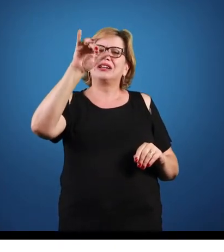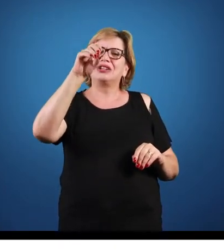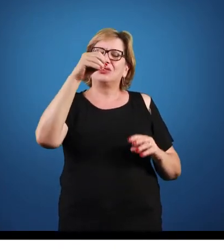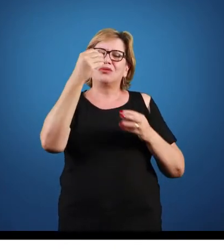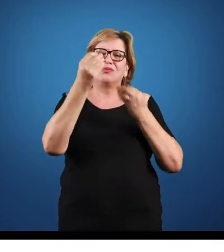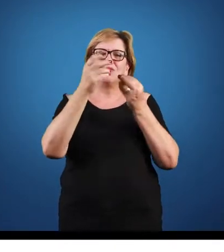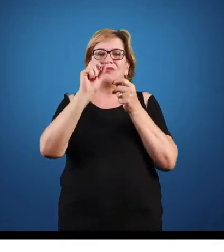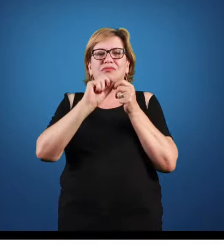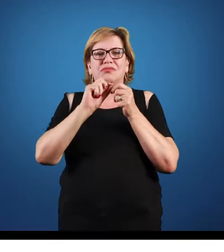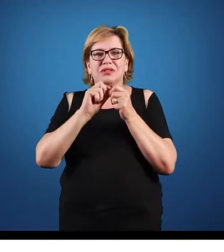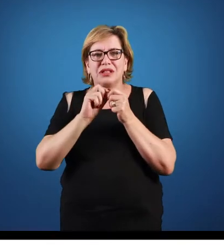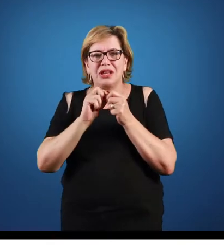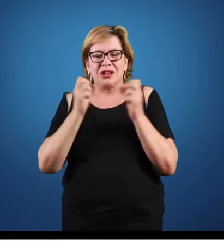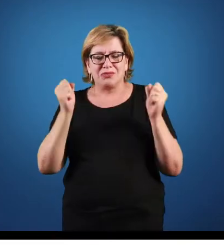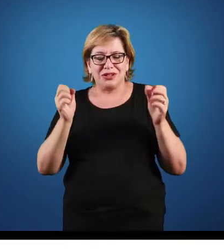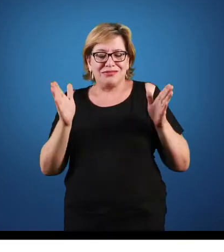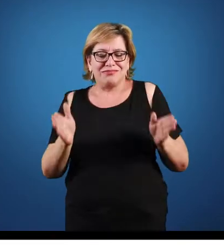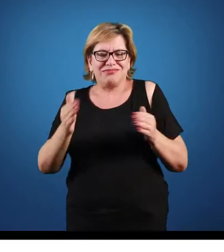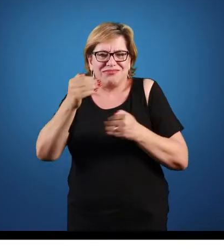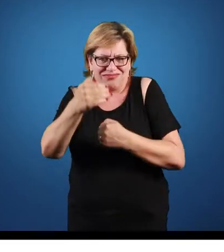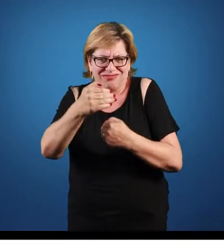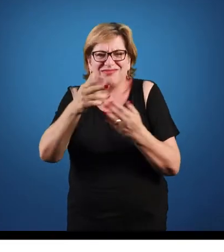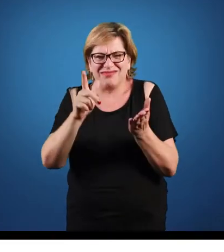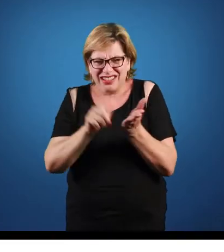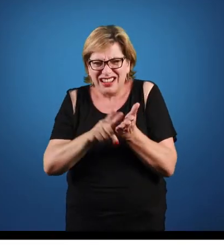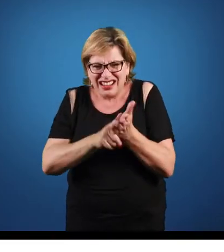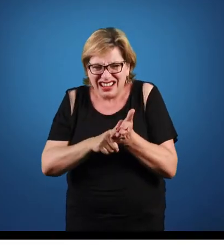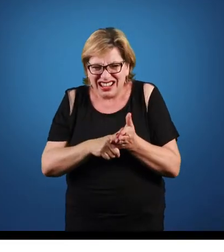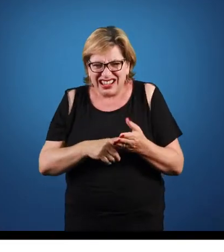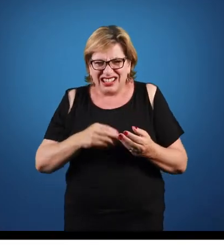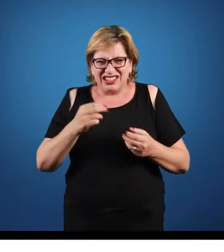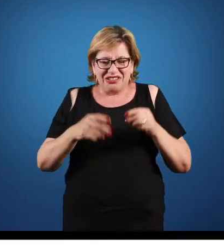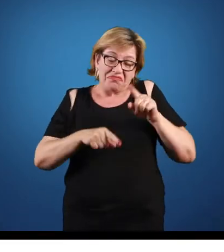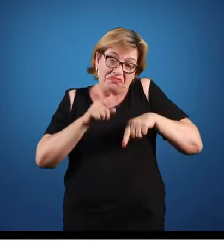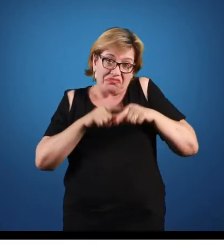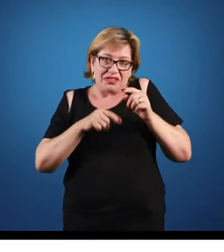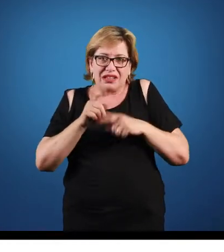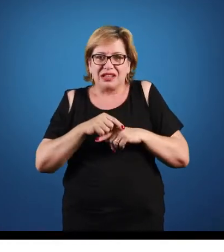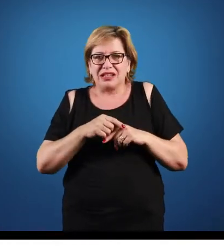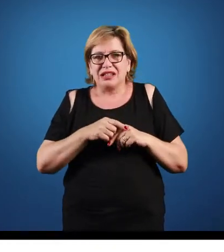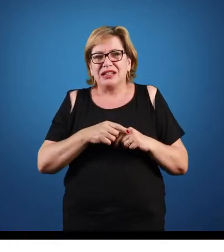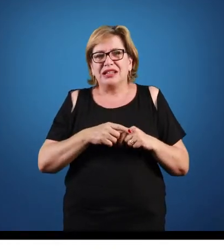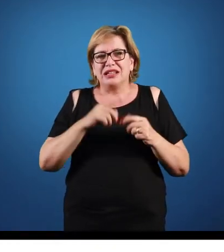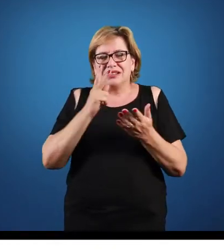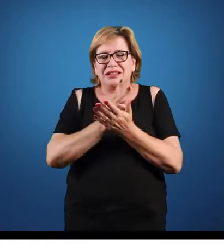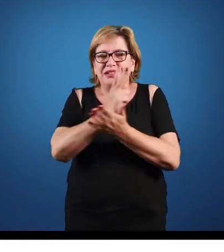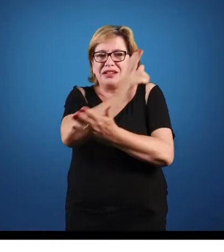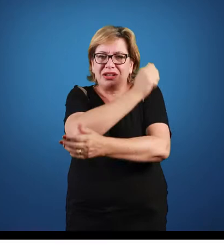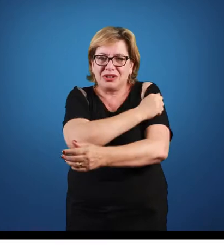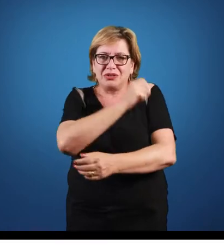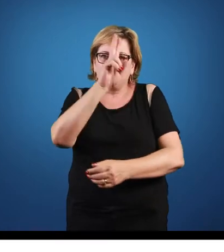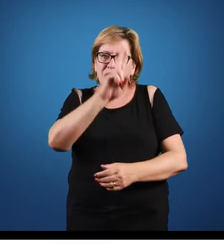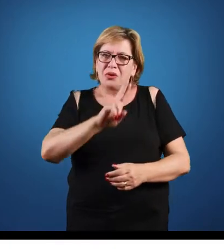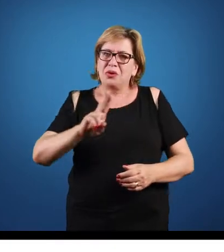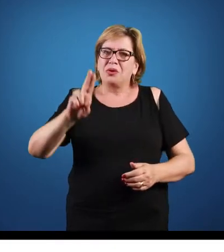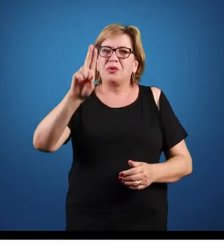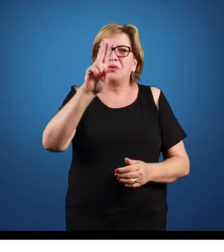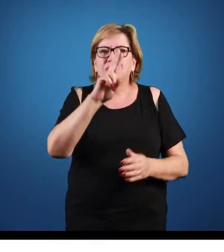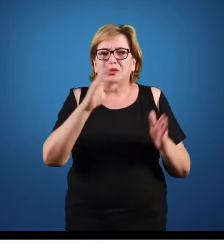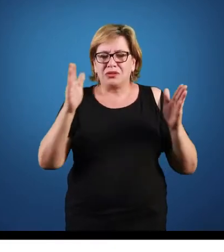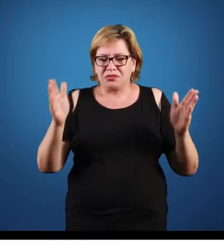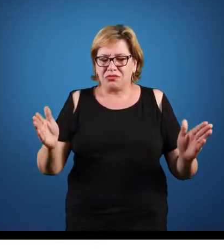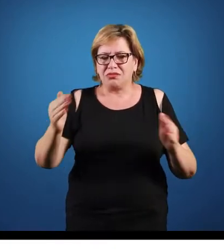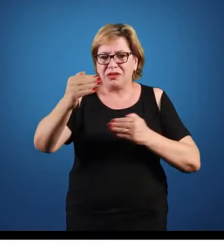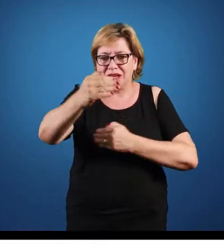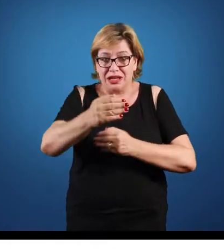é um cenário você pode fazer com uma caixa de papelão por exemplo nós dependendo do material que está usando assim os alunos geralmente fazem isso elas utilizam anos aproveita as suas